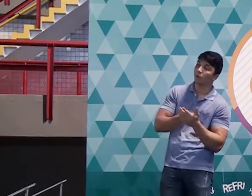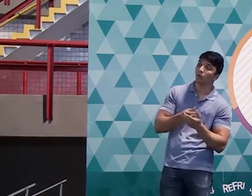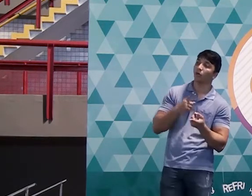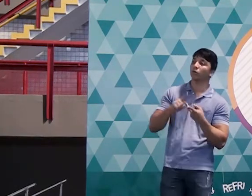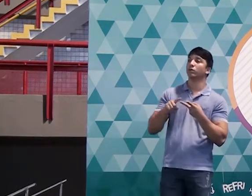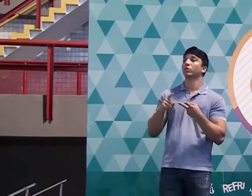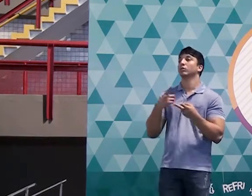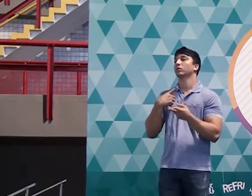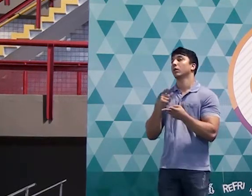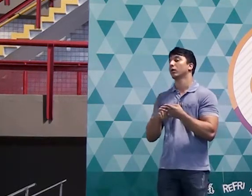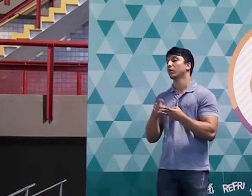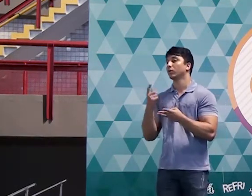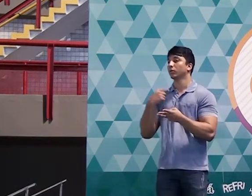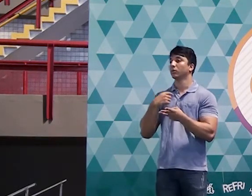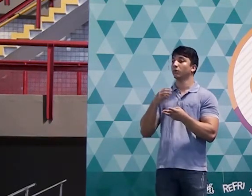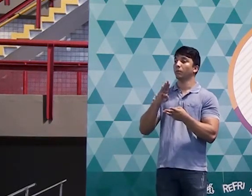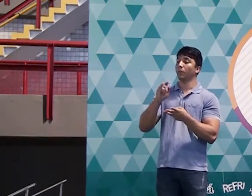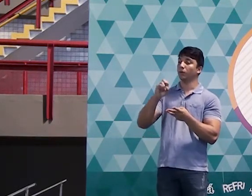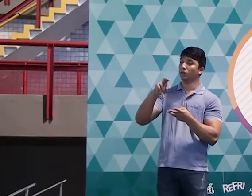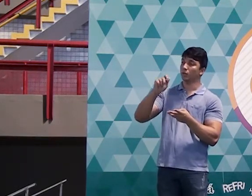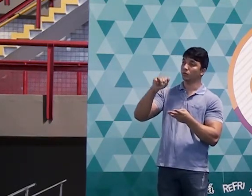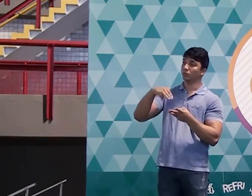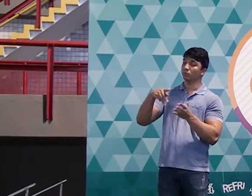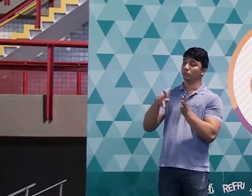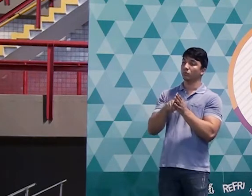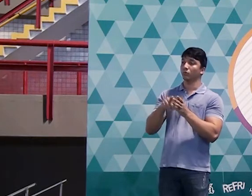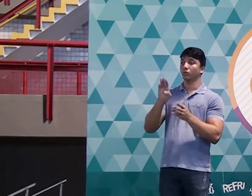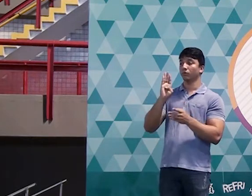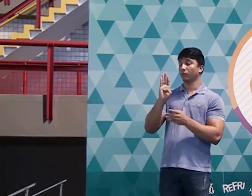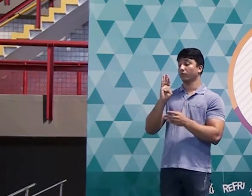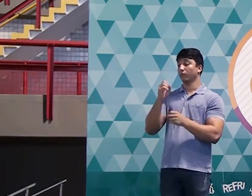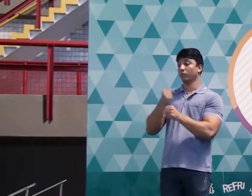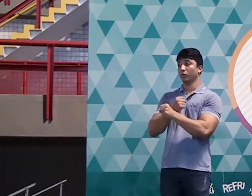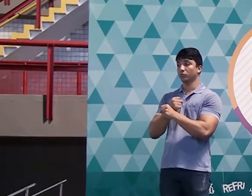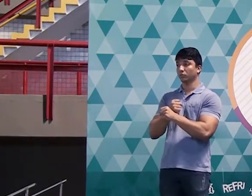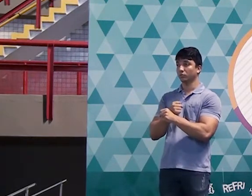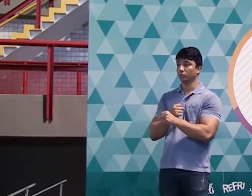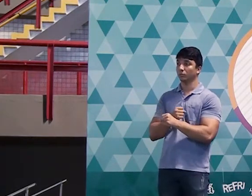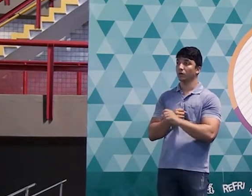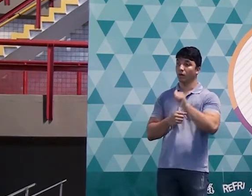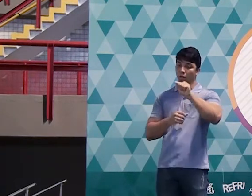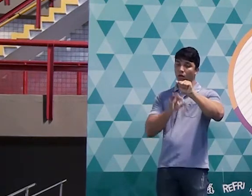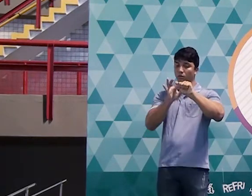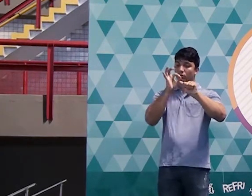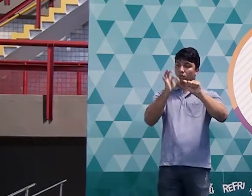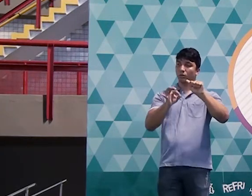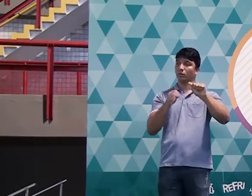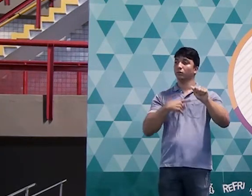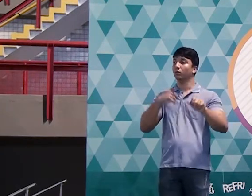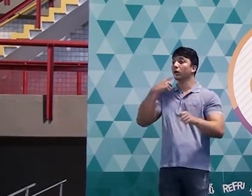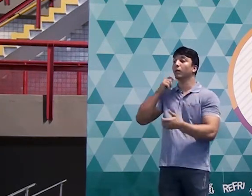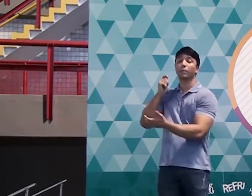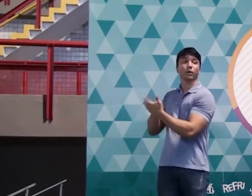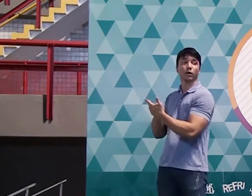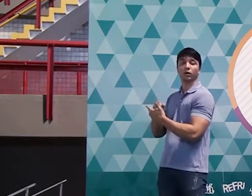paga a talha, ele paga a banalidade, tá? Falso B de bola. Quem é que paga essas taxas? O servo, não